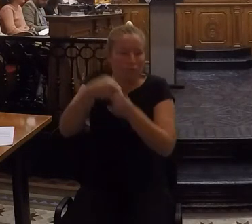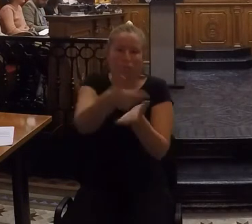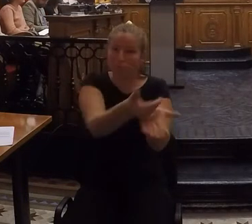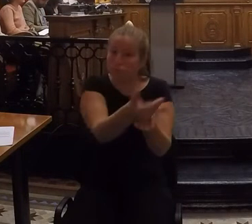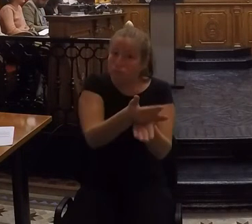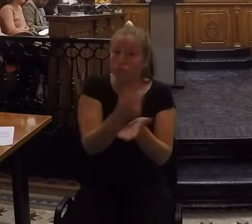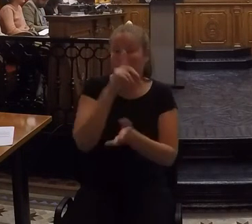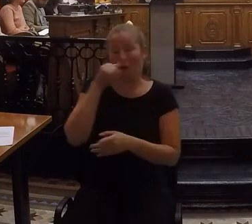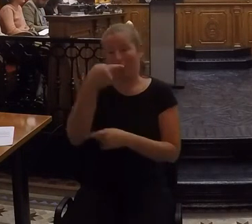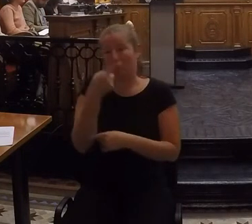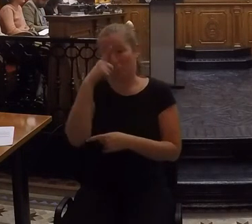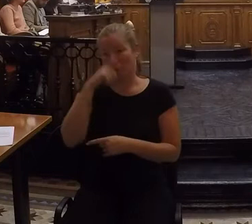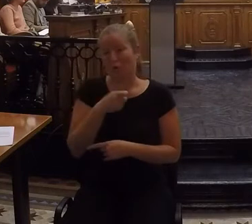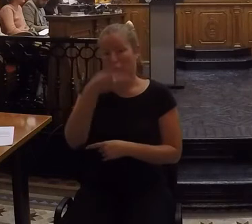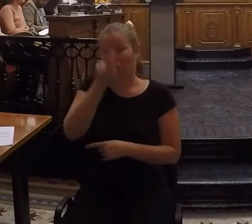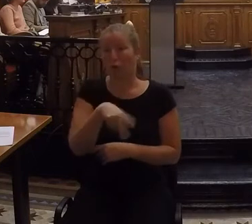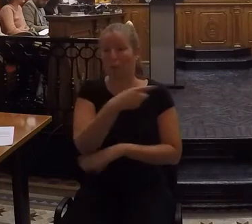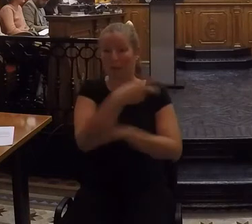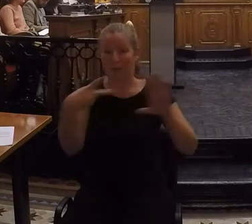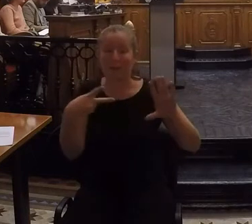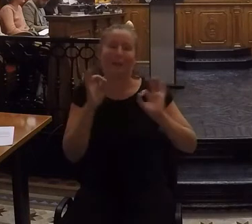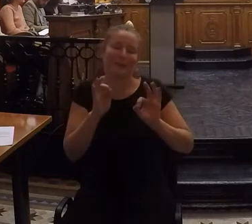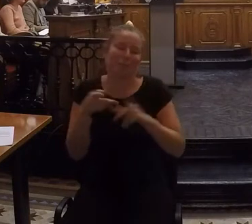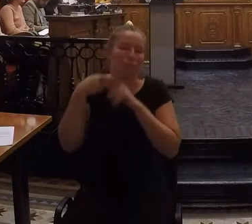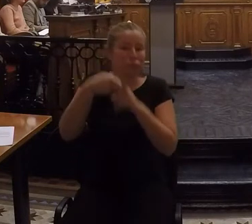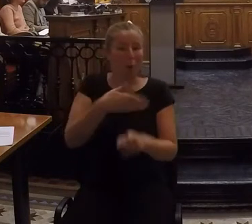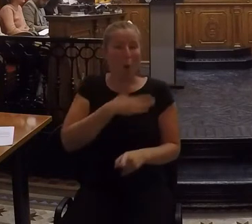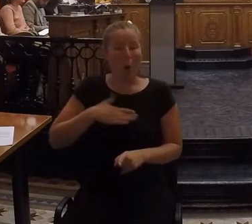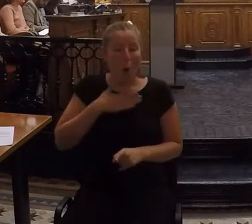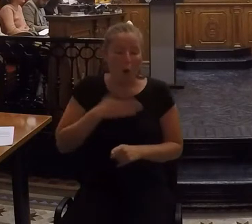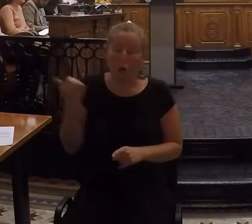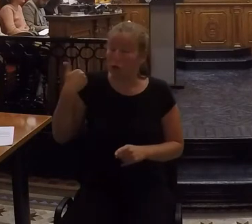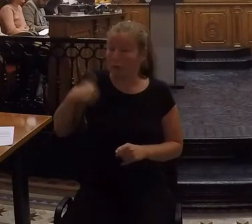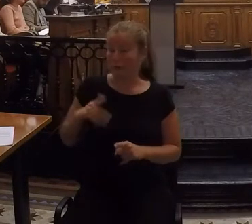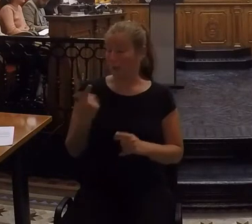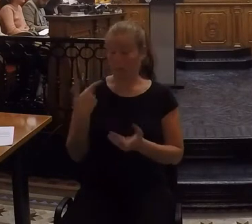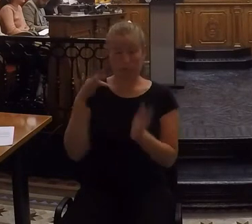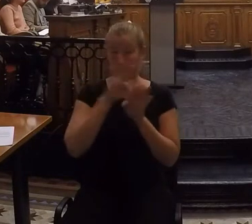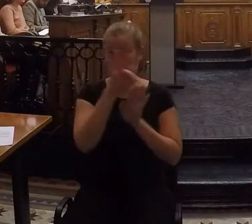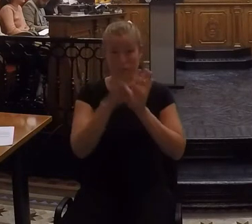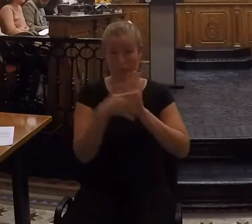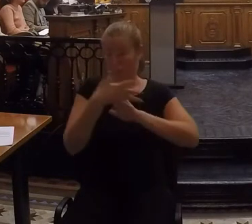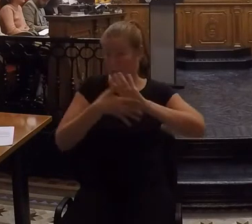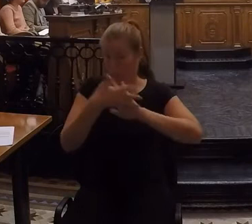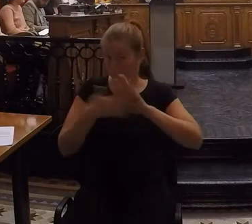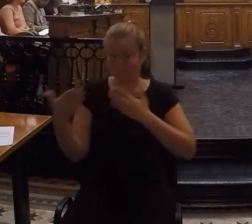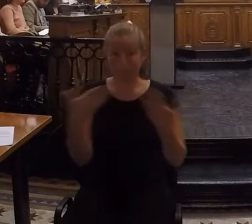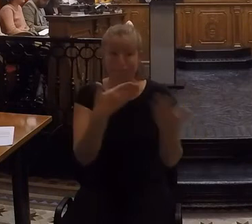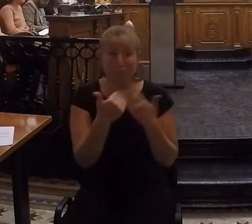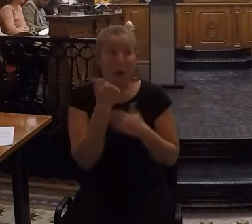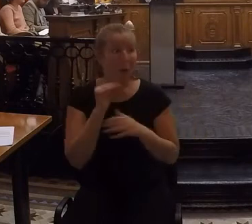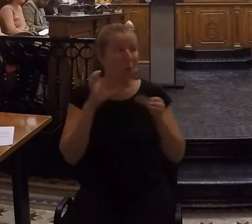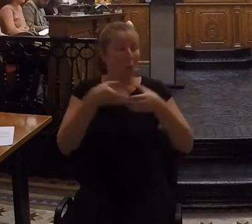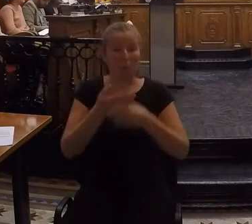con resolución expresa de la alegación presentada. Este punto también ha sido debatido. Aún así, no sé si hay algún grupo que desee